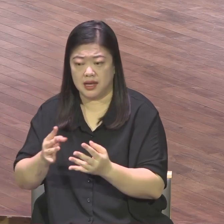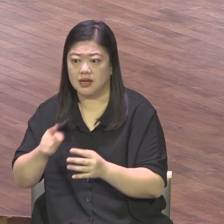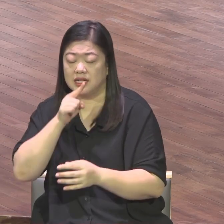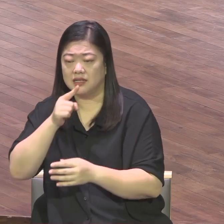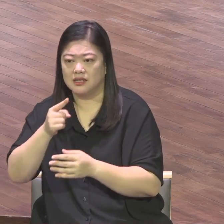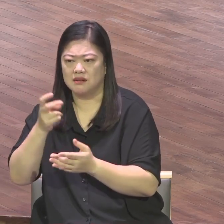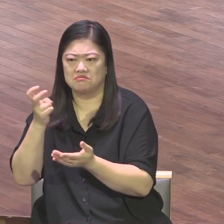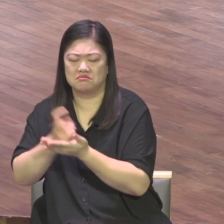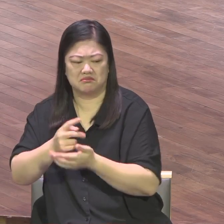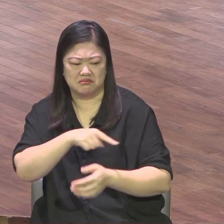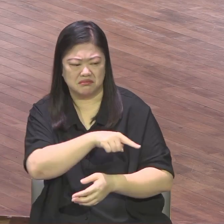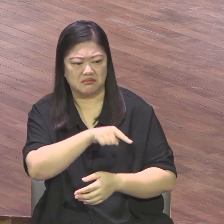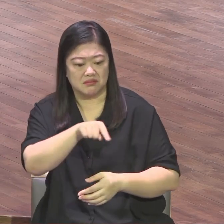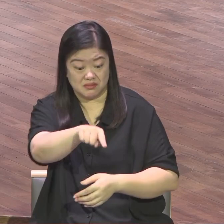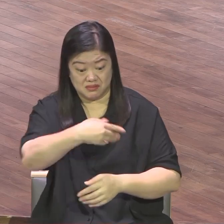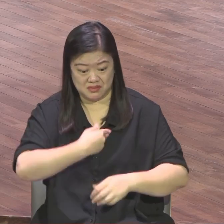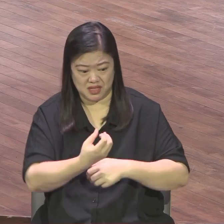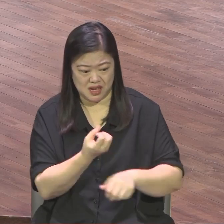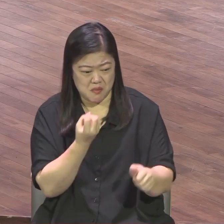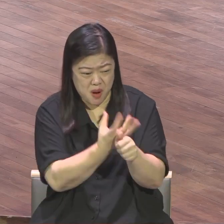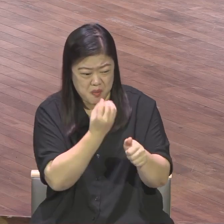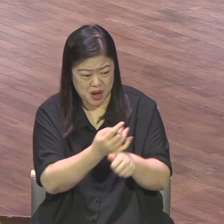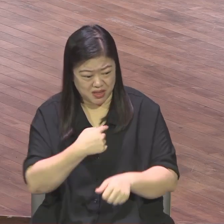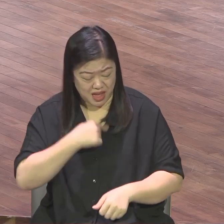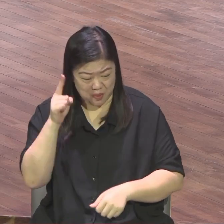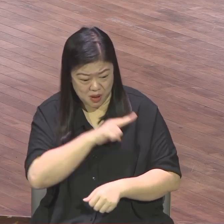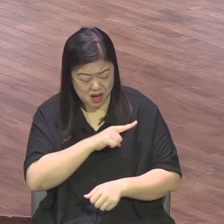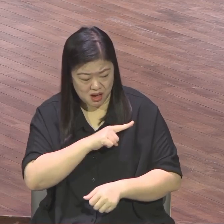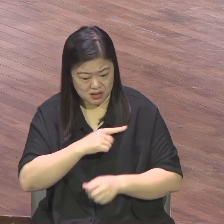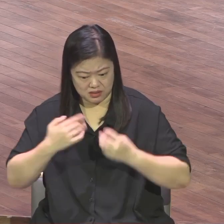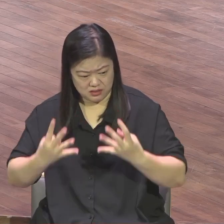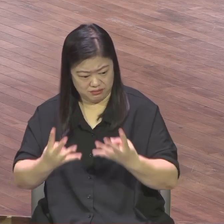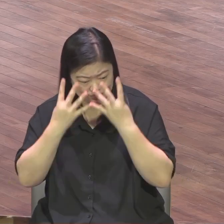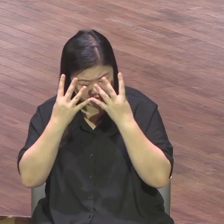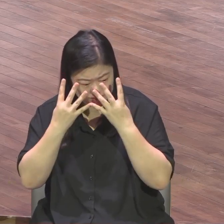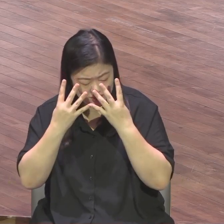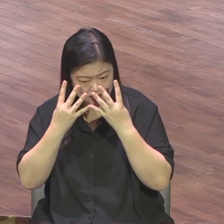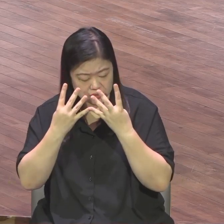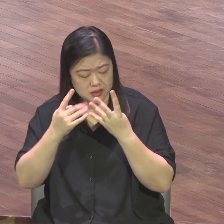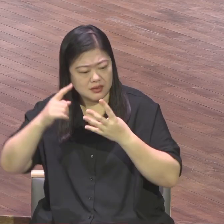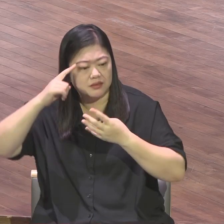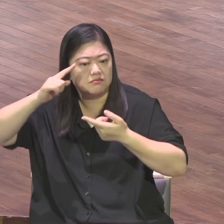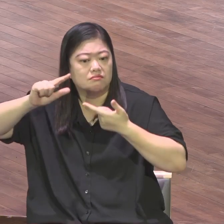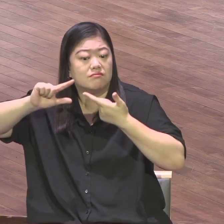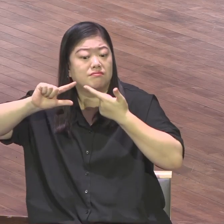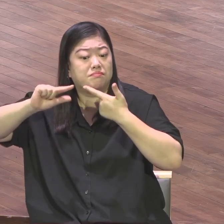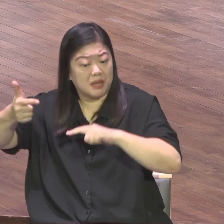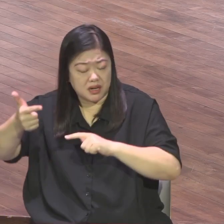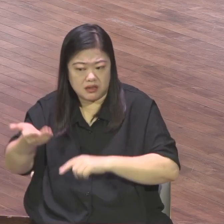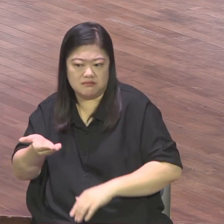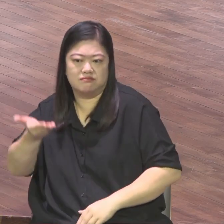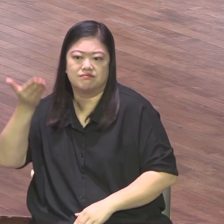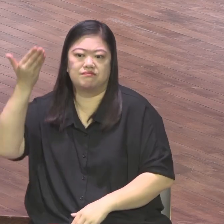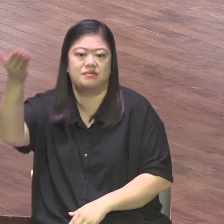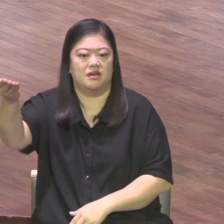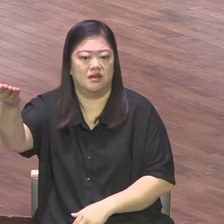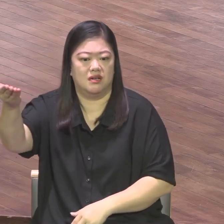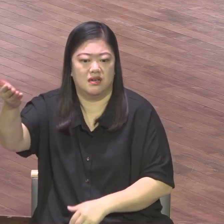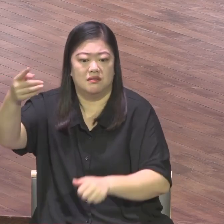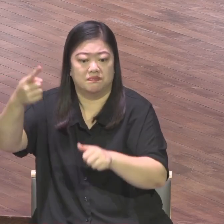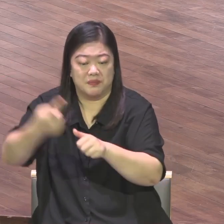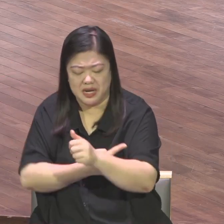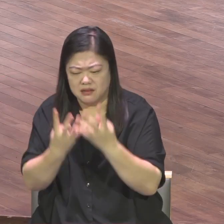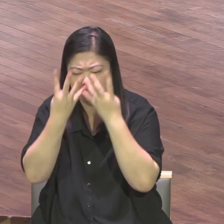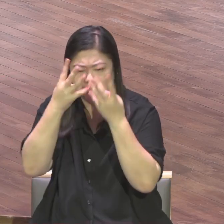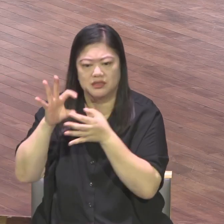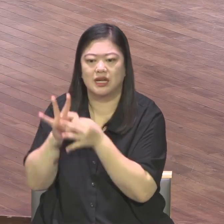커버넌트 언약이지요. 말씀. 사도행전 9장 15절에 나옵니다. 70인 제사 아나니아가 바울을 팀사하기 위해서